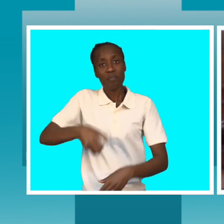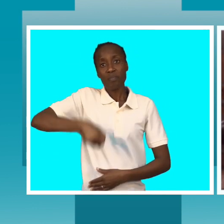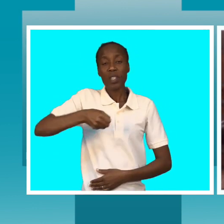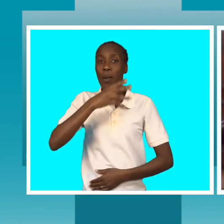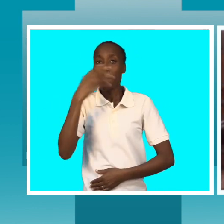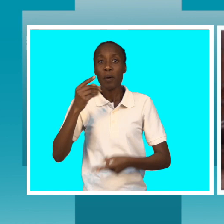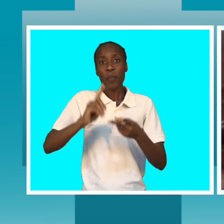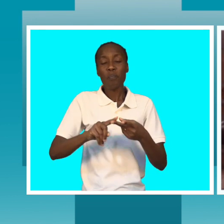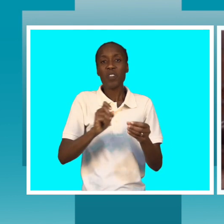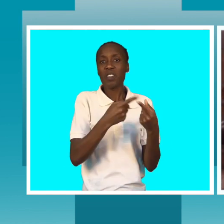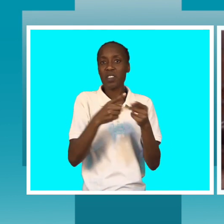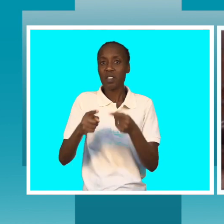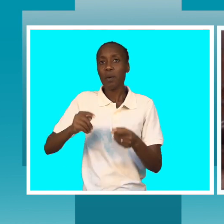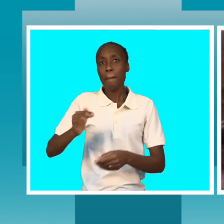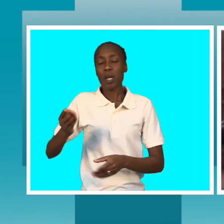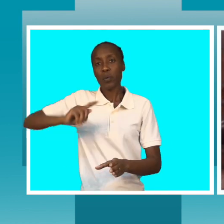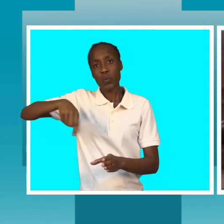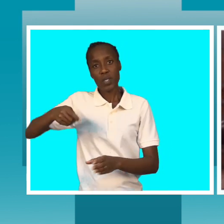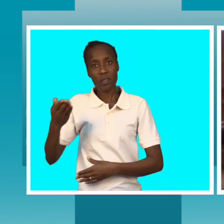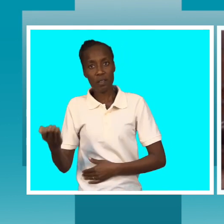Muita coisa. Então, com